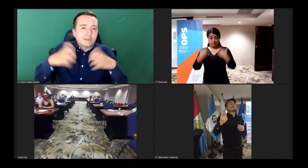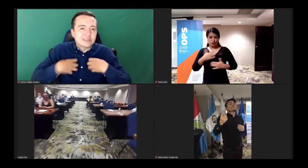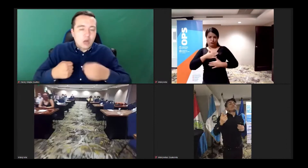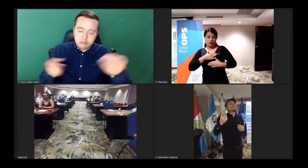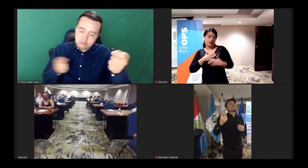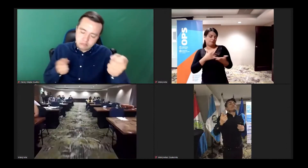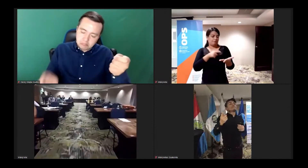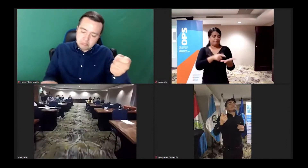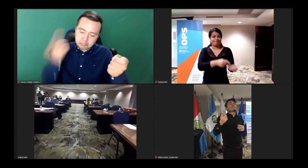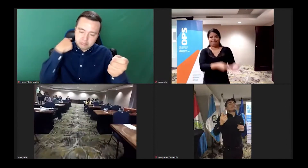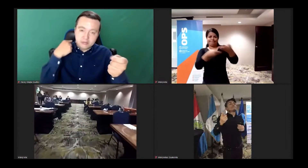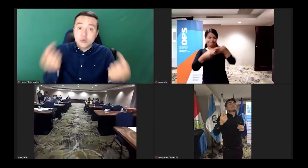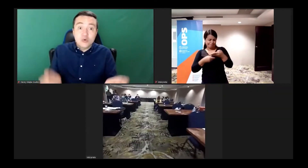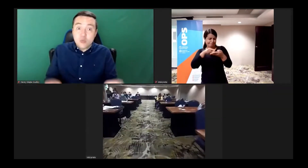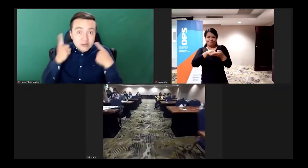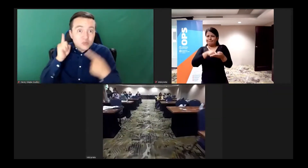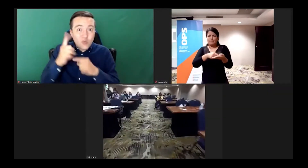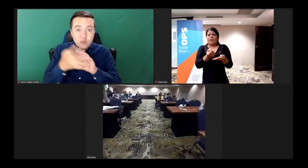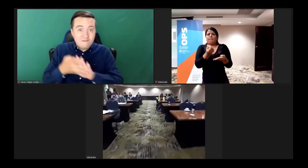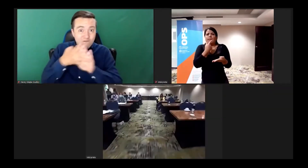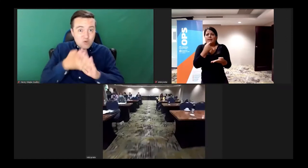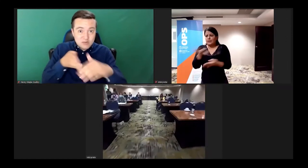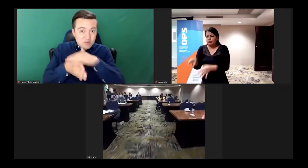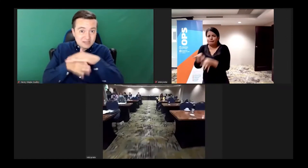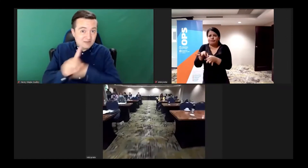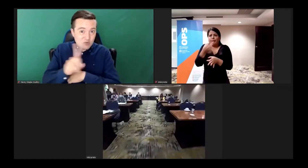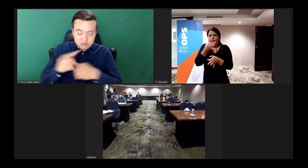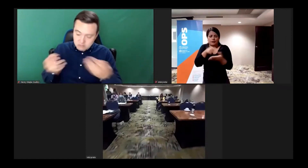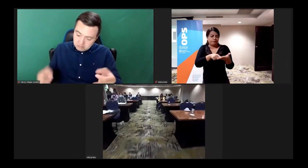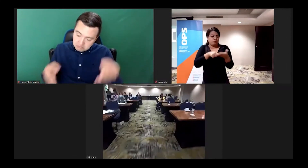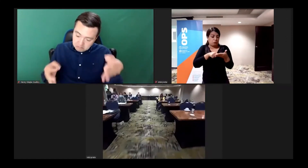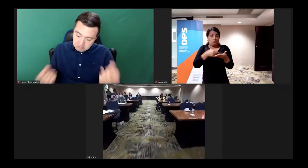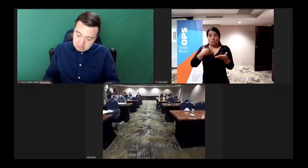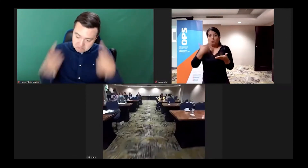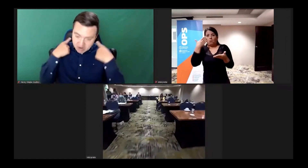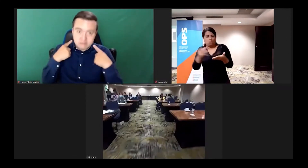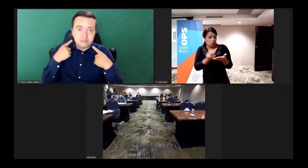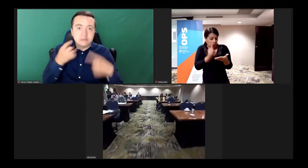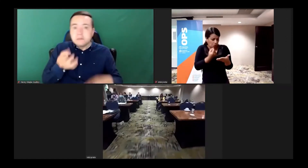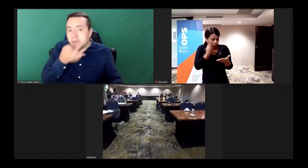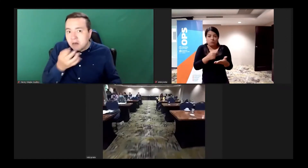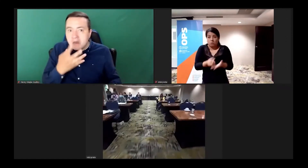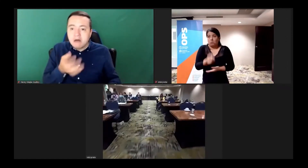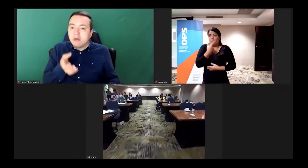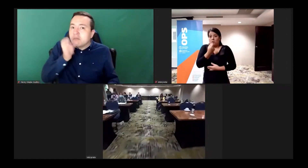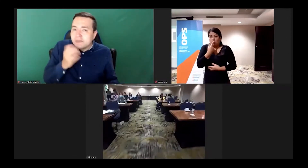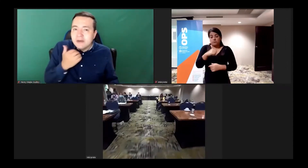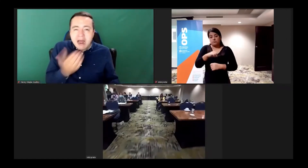formato accesible, se toma mal y puede causar,